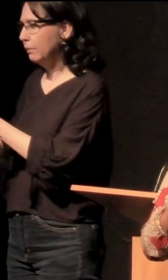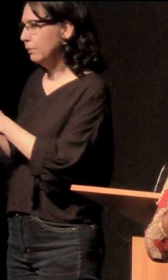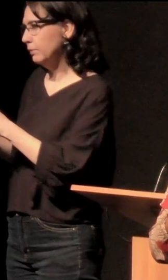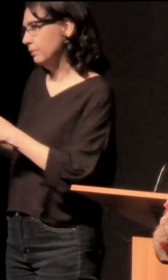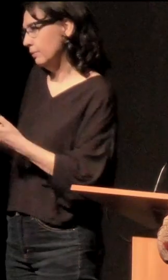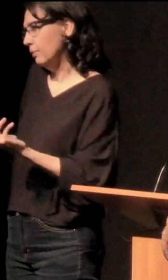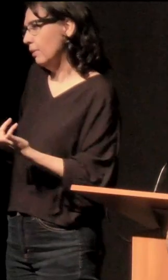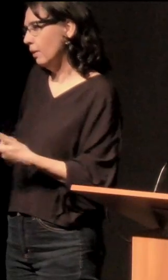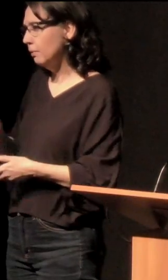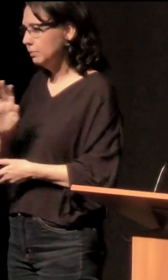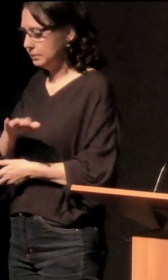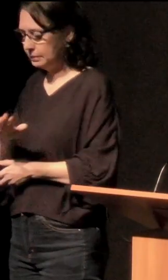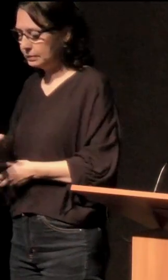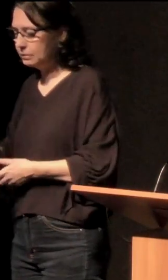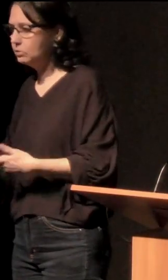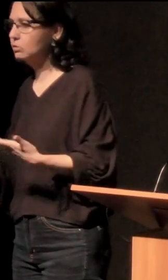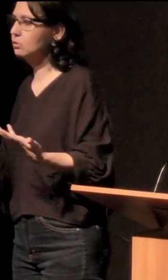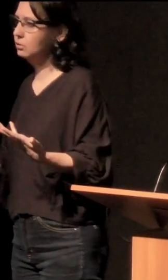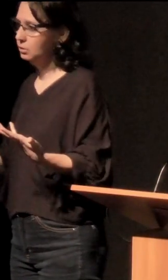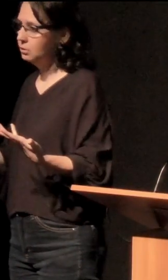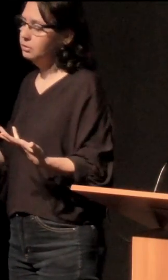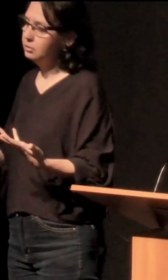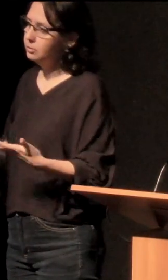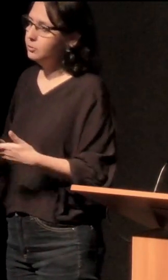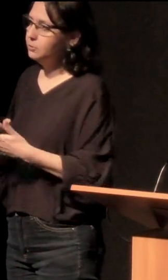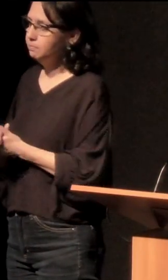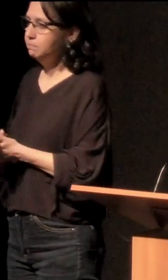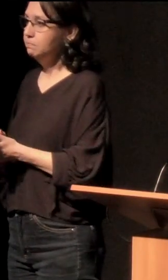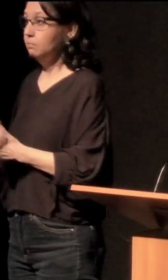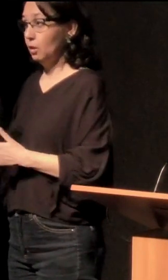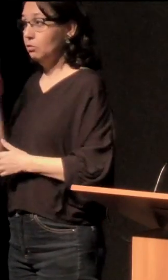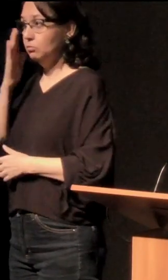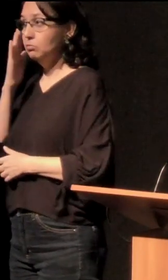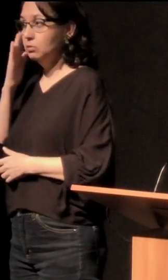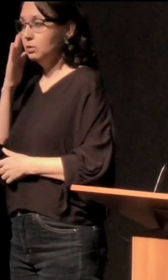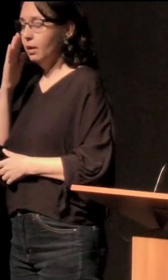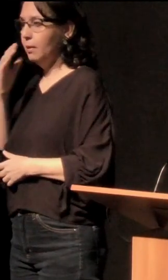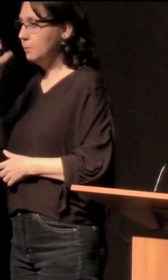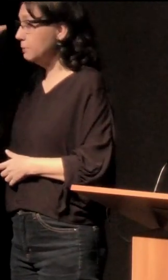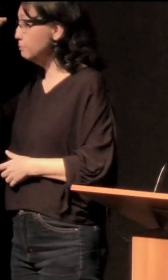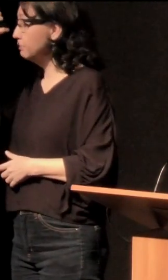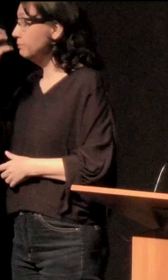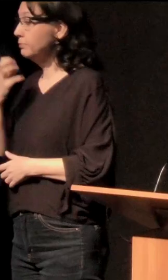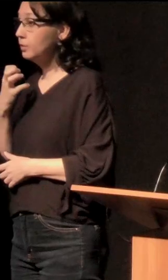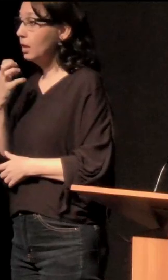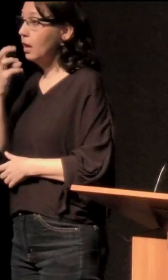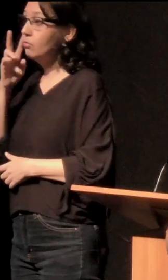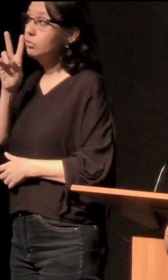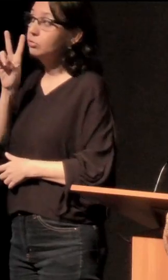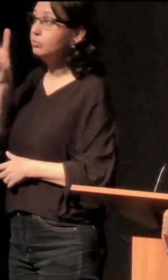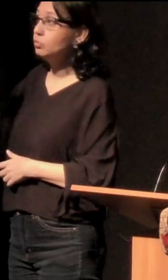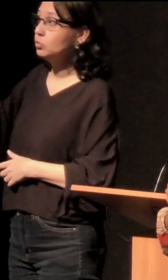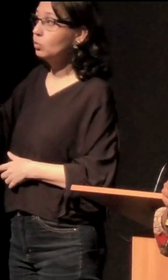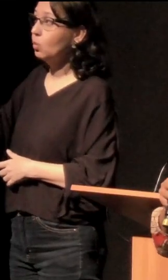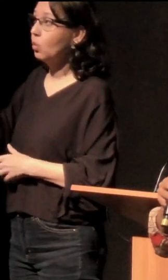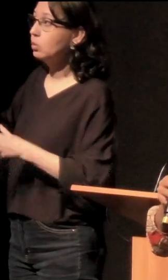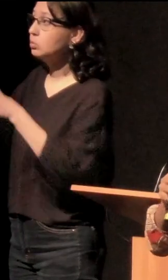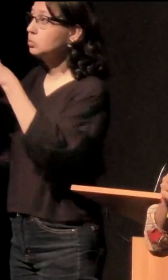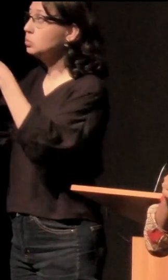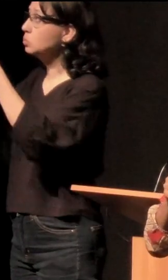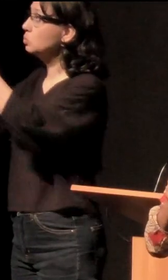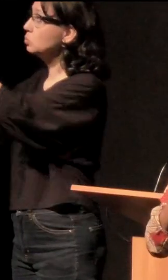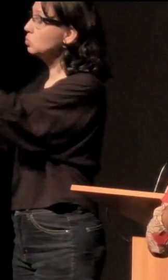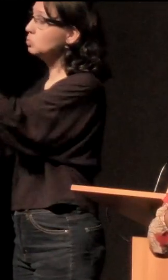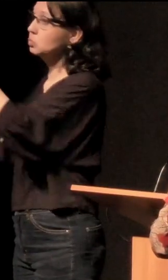Maior embora a gente esteja numa situação gravíssima né quando a gente vai olhar determinados grupos